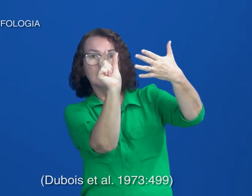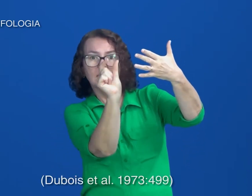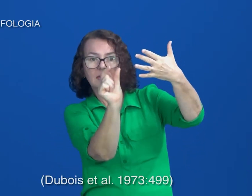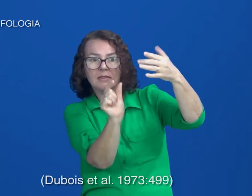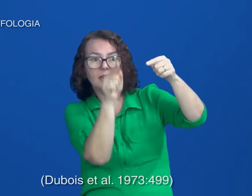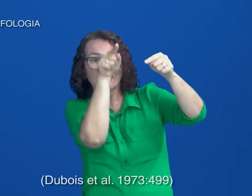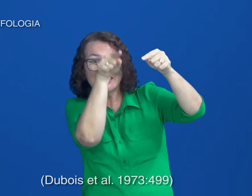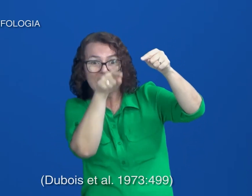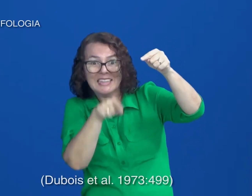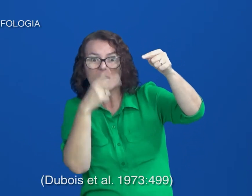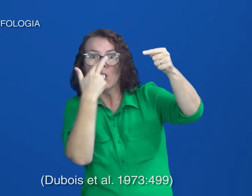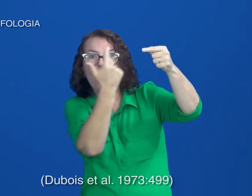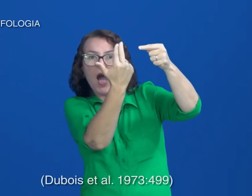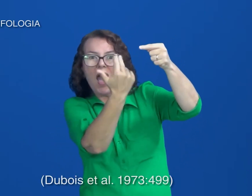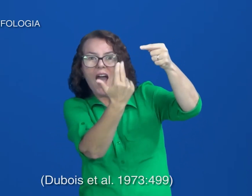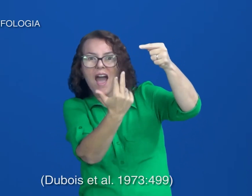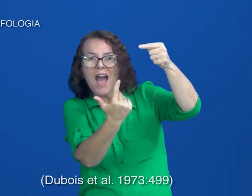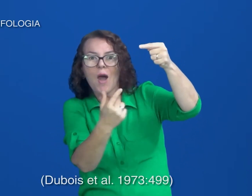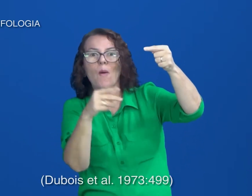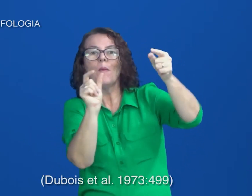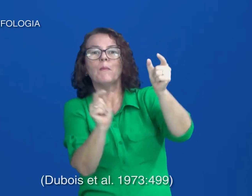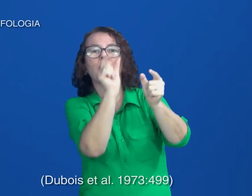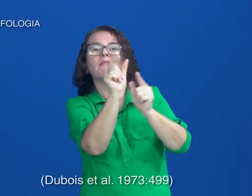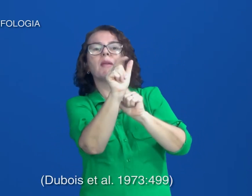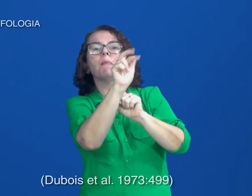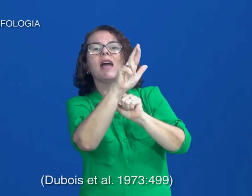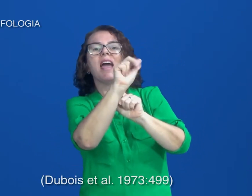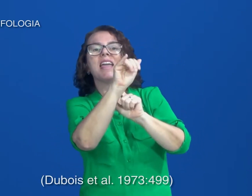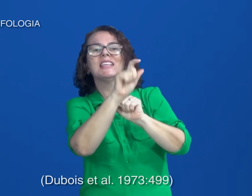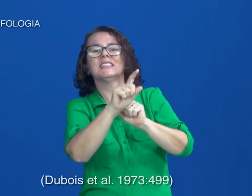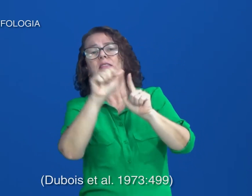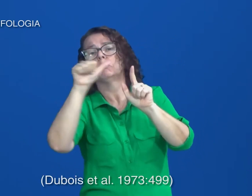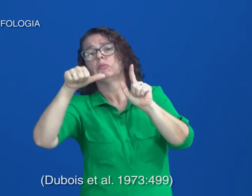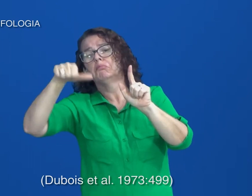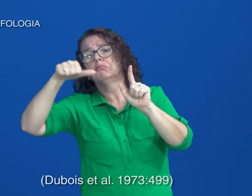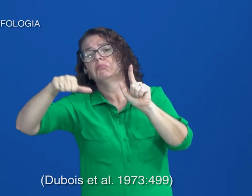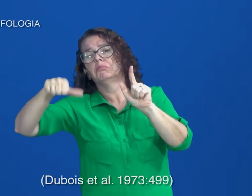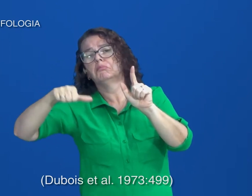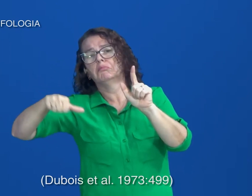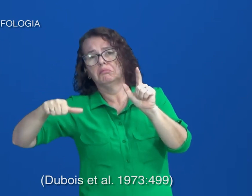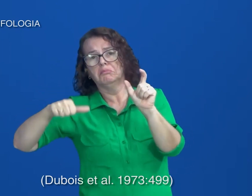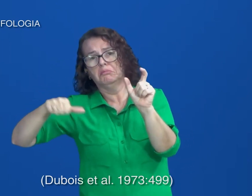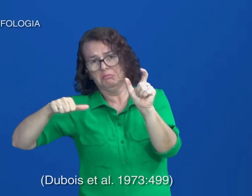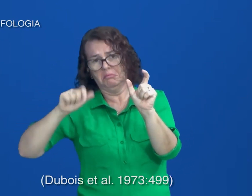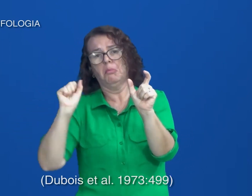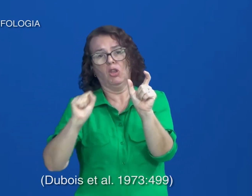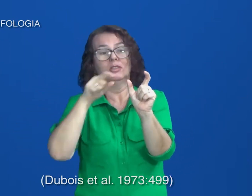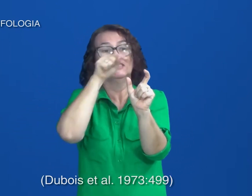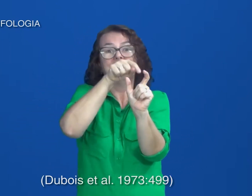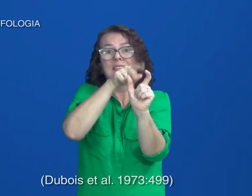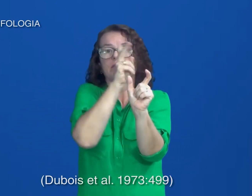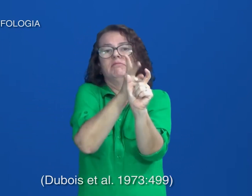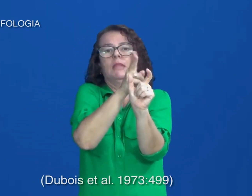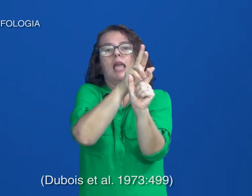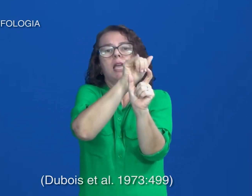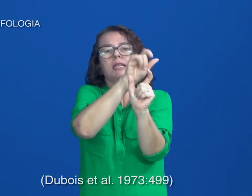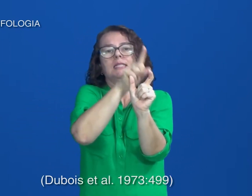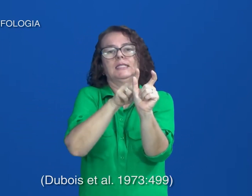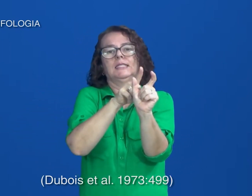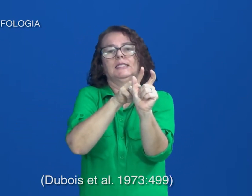Em uma lista de palavras, nós podemos ter sim, um morfema raiz igual e outro morfema, então,